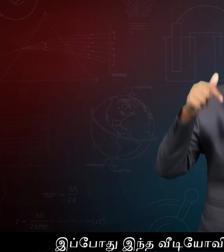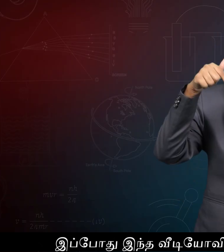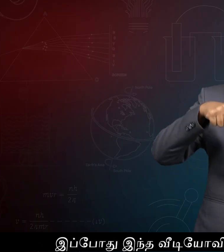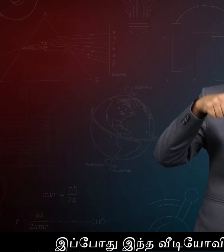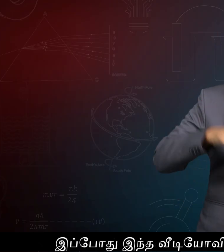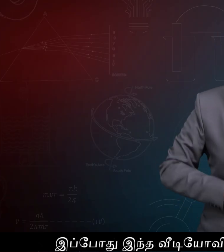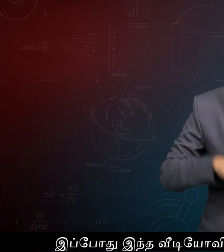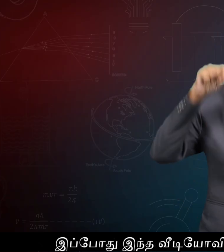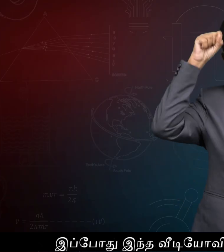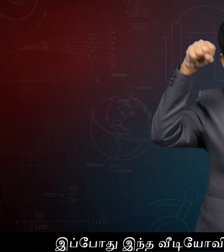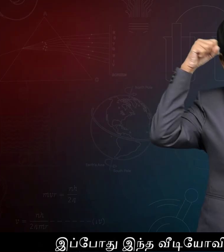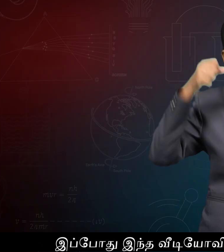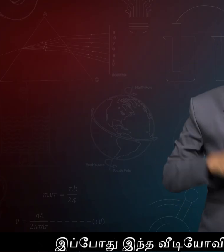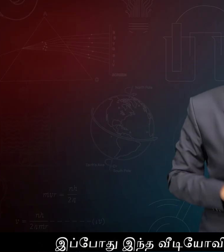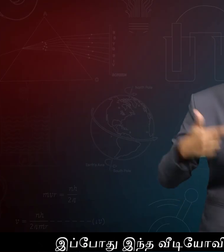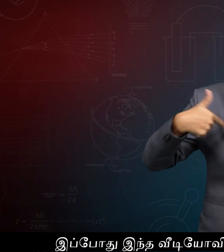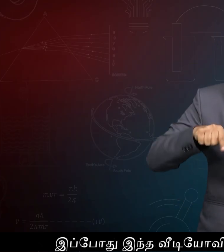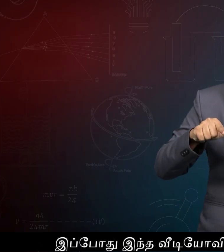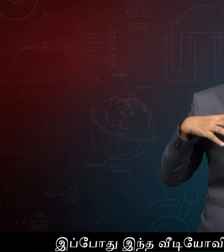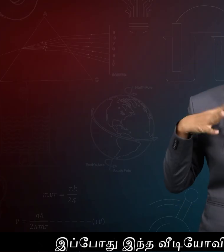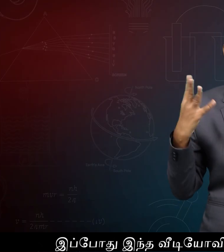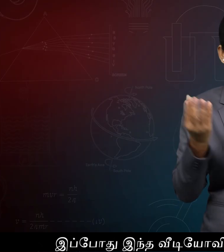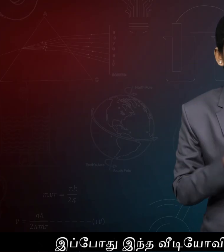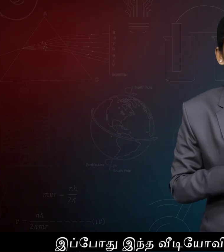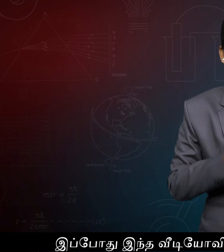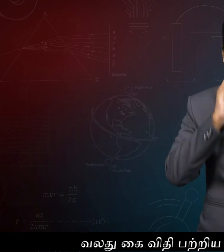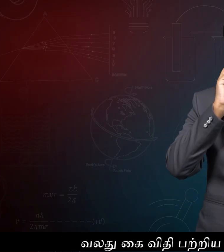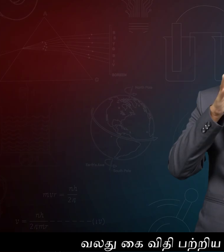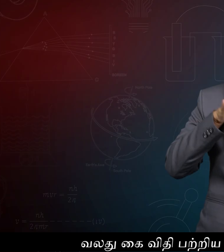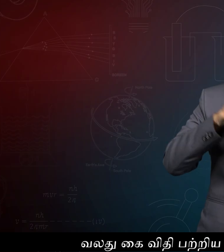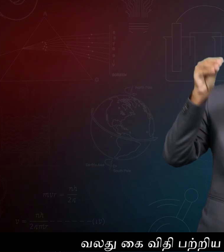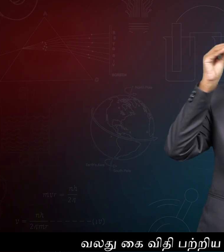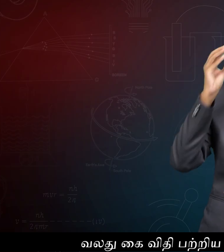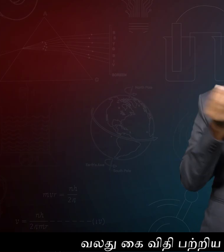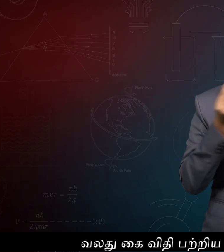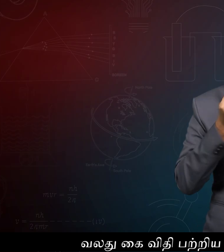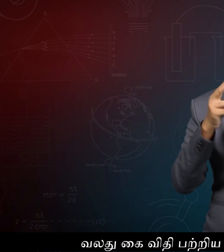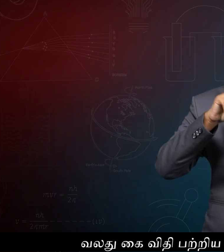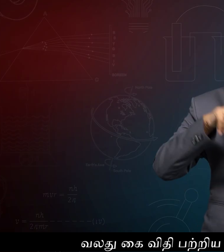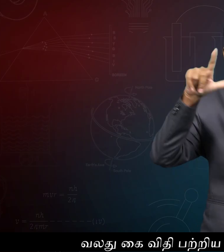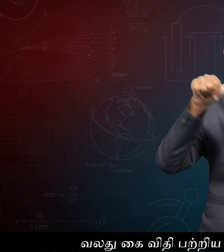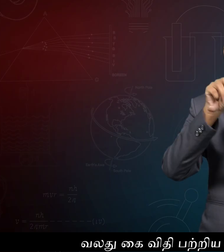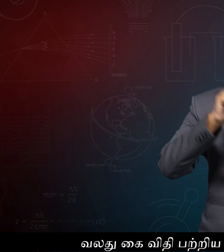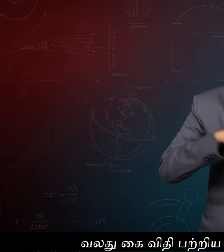இப்போது இந்த காணொளியில் ஃப்ளமிங்கின் இடது கை மற்றும் வலது கை விதி பற்றி சில தகவல்களை